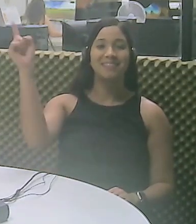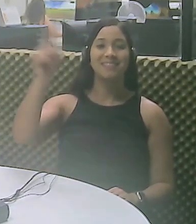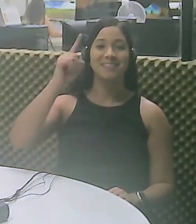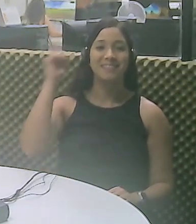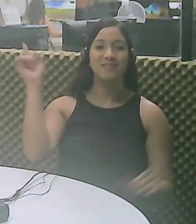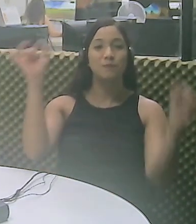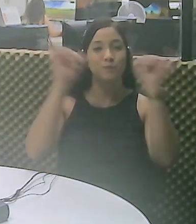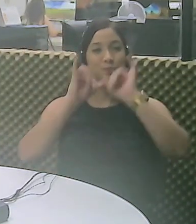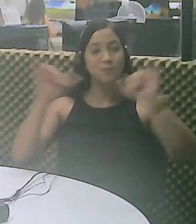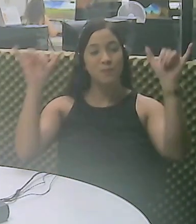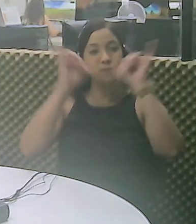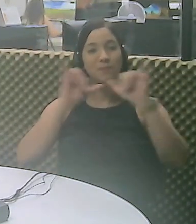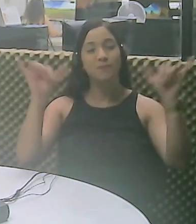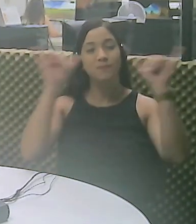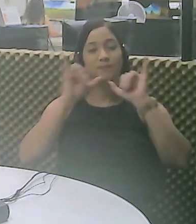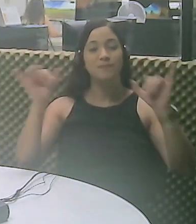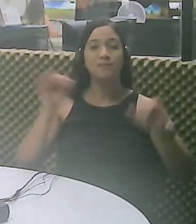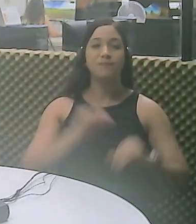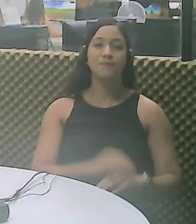Giro de